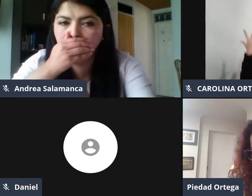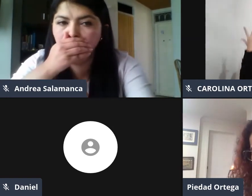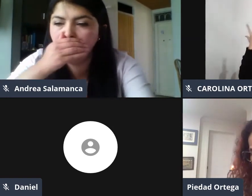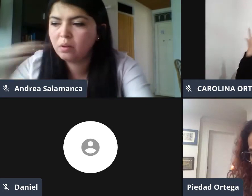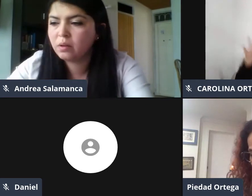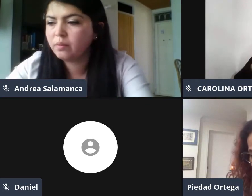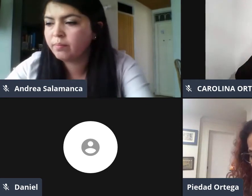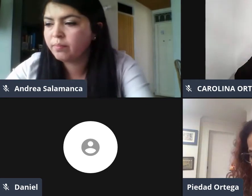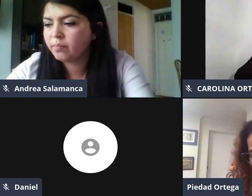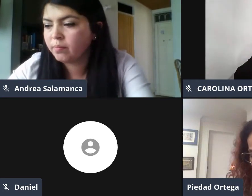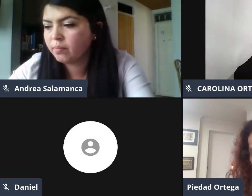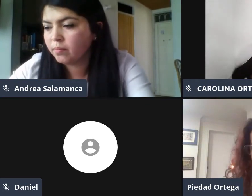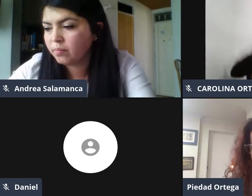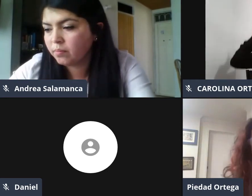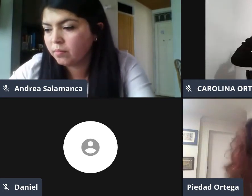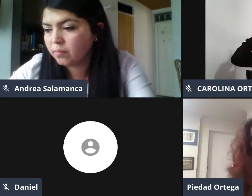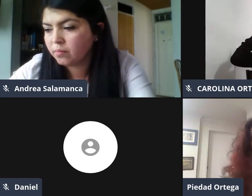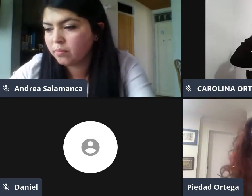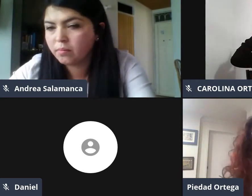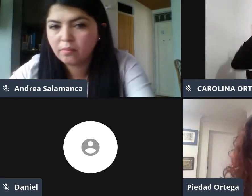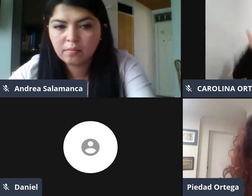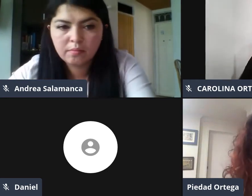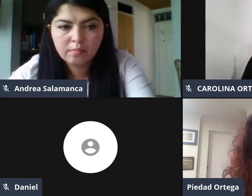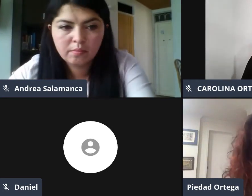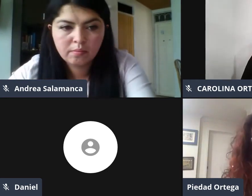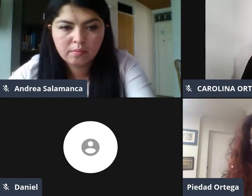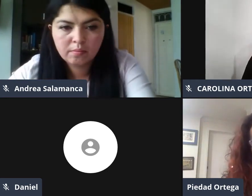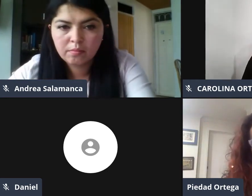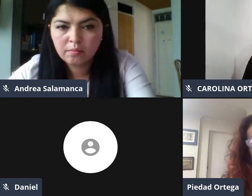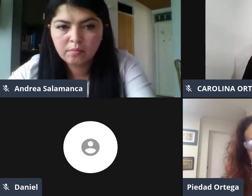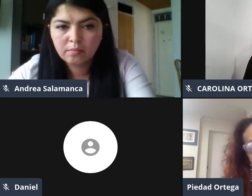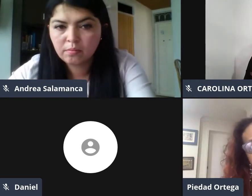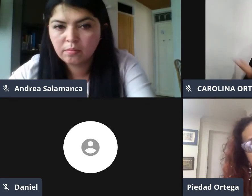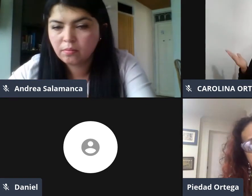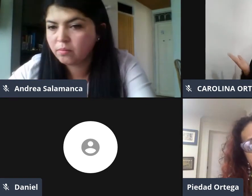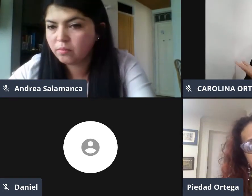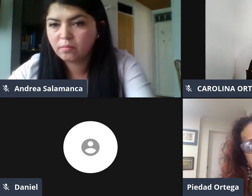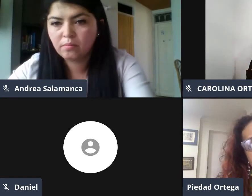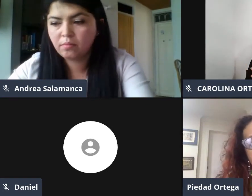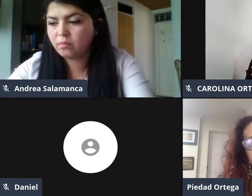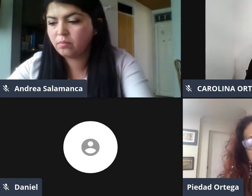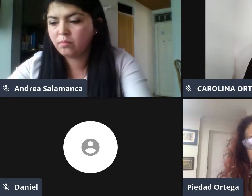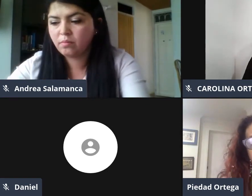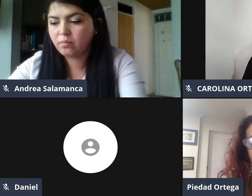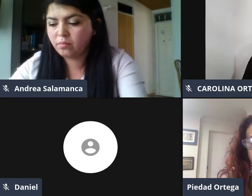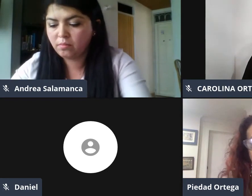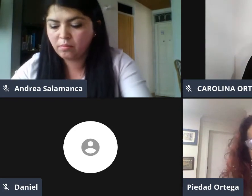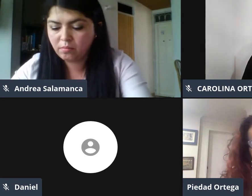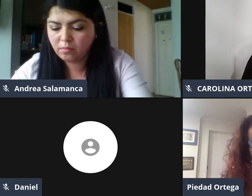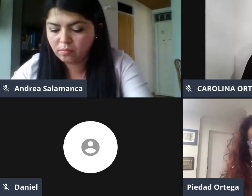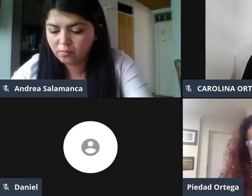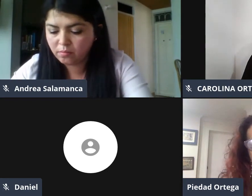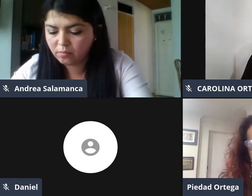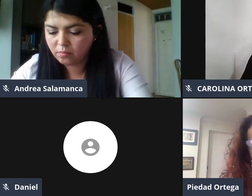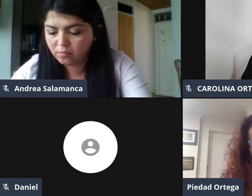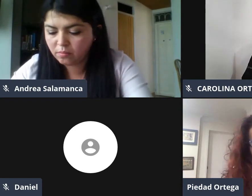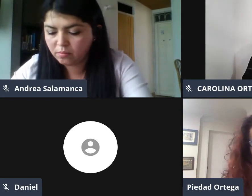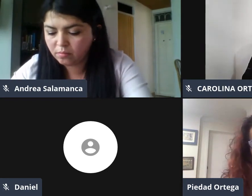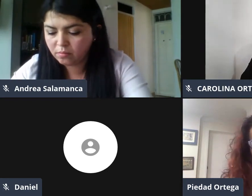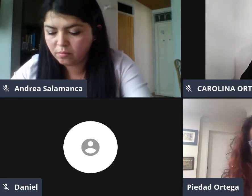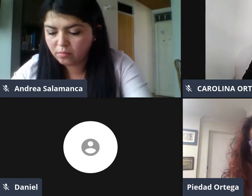maestros y como maestras. Y por eso están aquí también en presencia